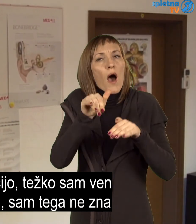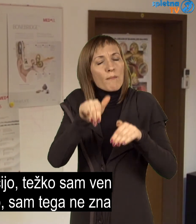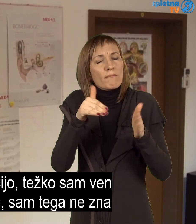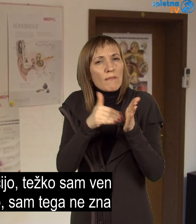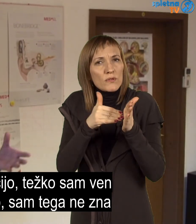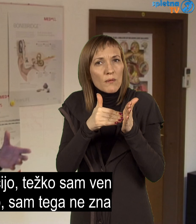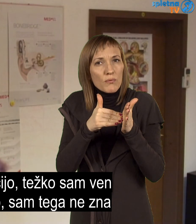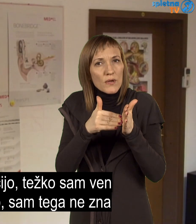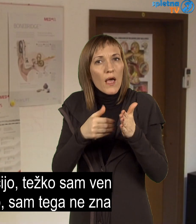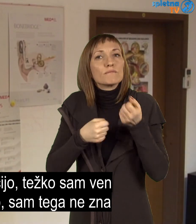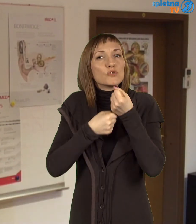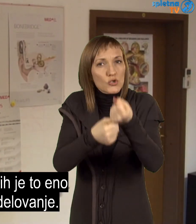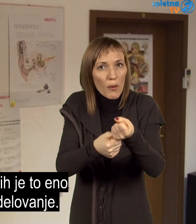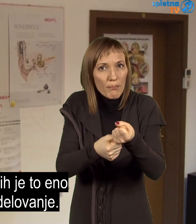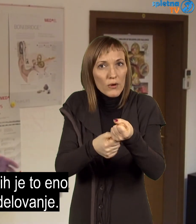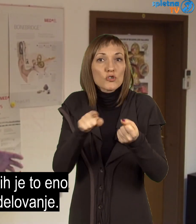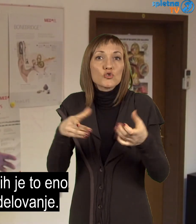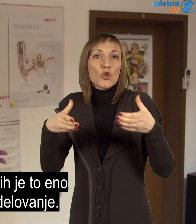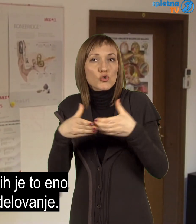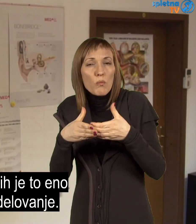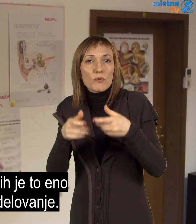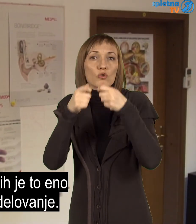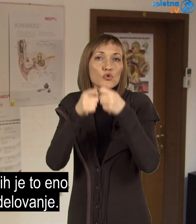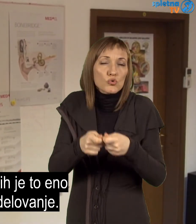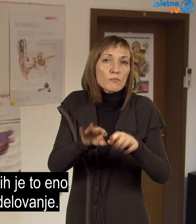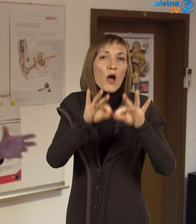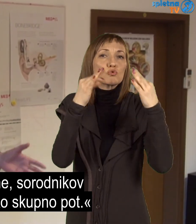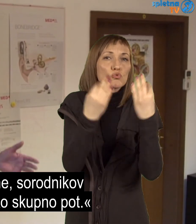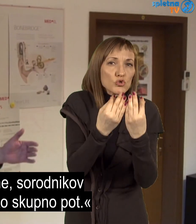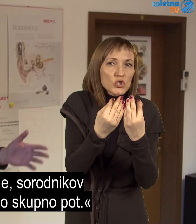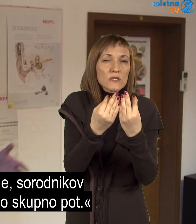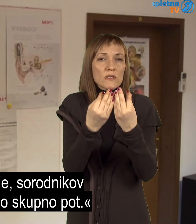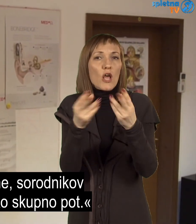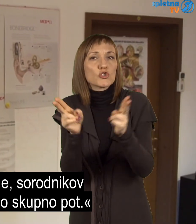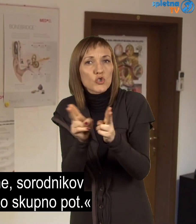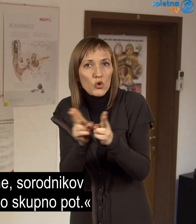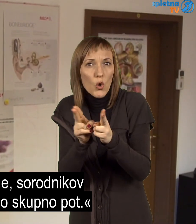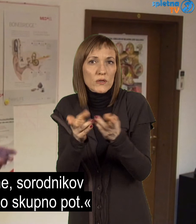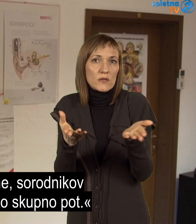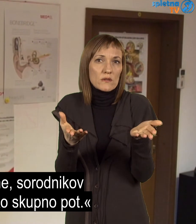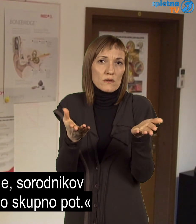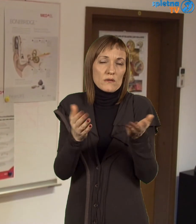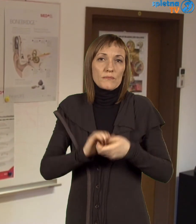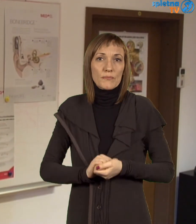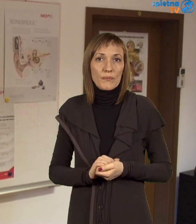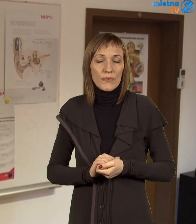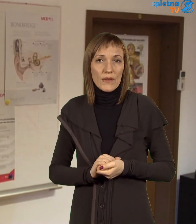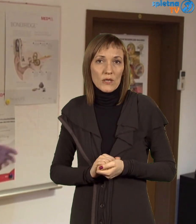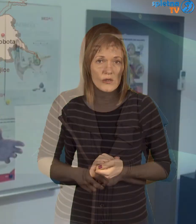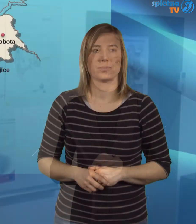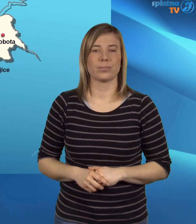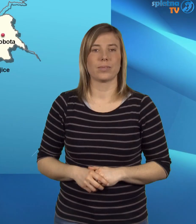zna rešiti in včasih to je skupno sodelovanje društva, družine, sorodnikov in pa poiščemo neko skupno